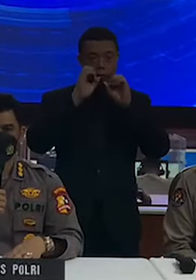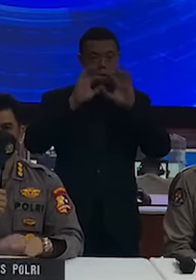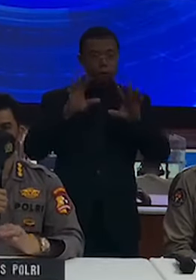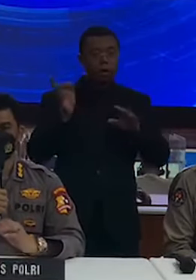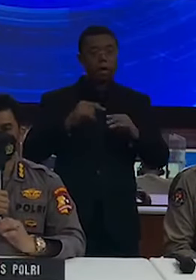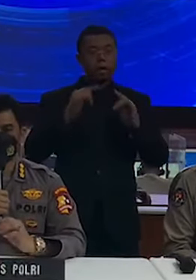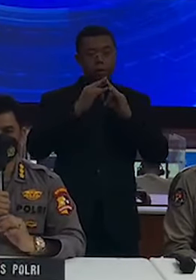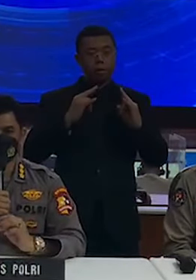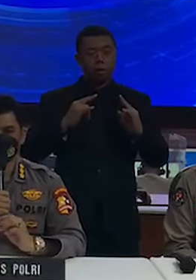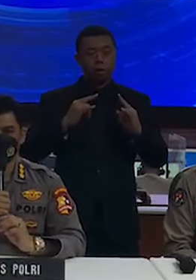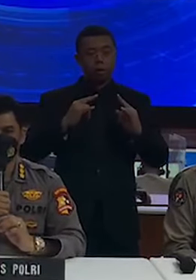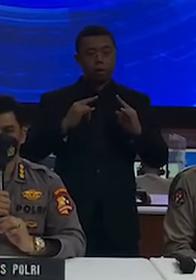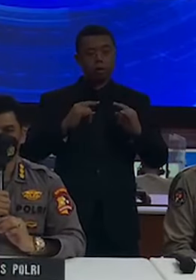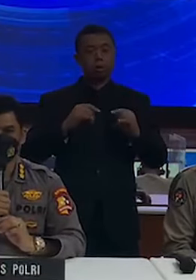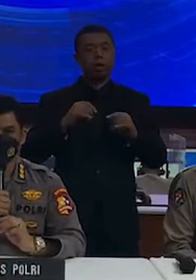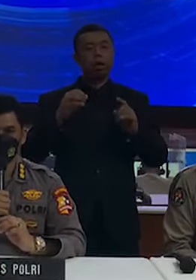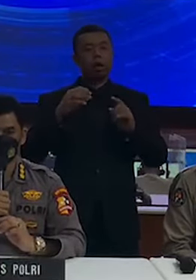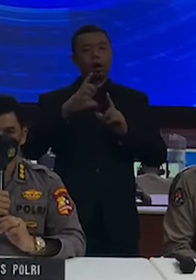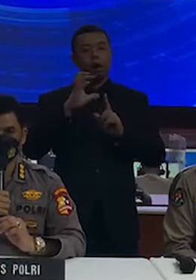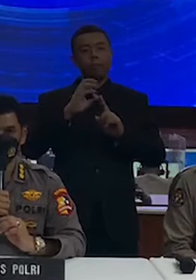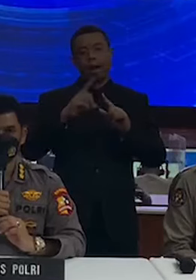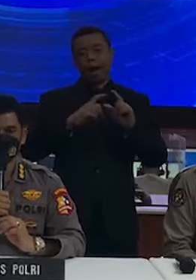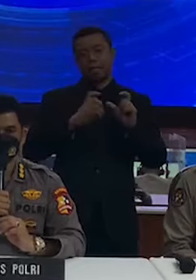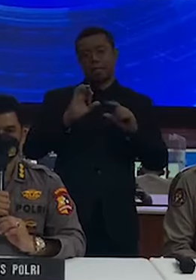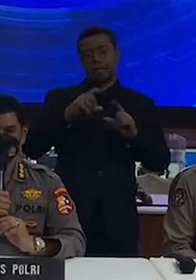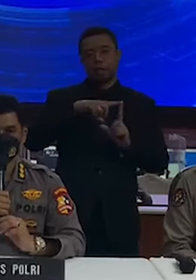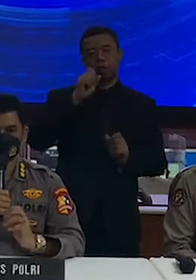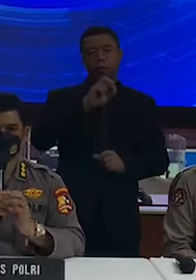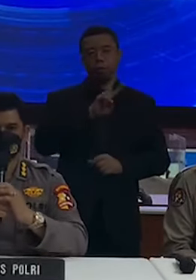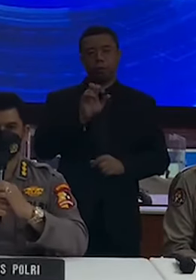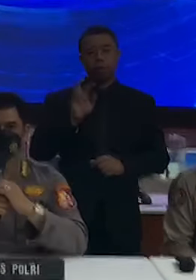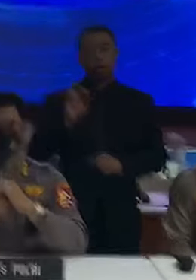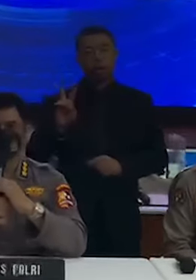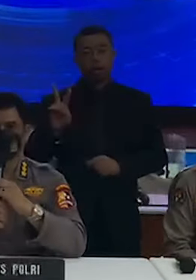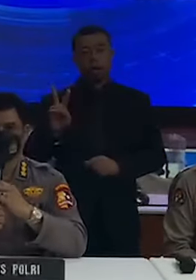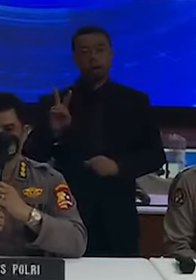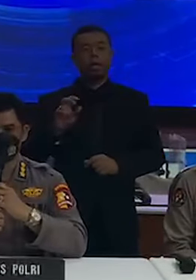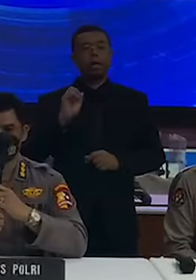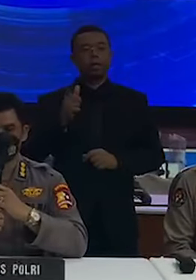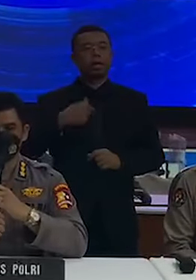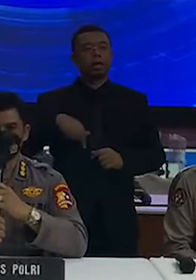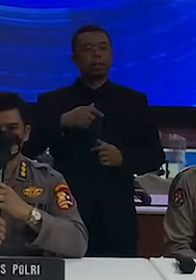dari pos operasi ketupat tahun 2022, dan